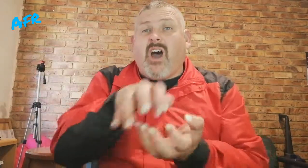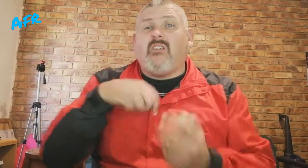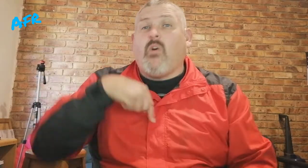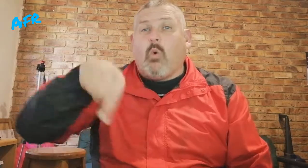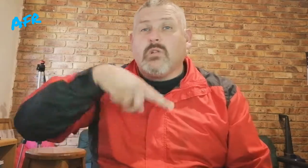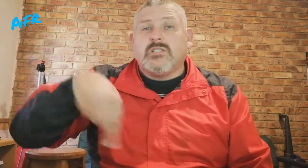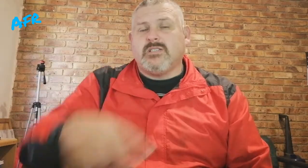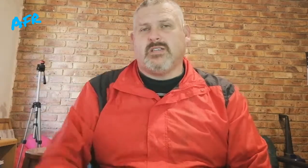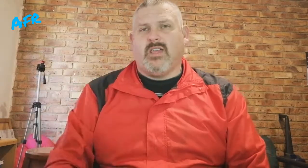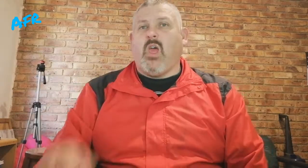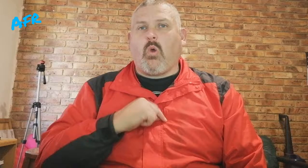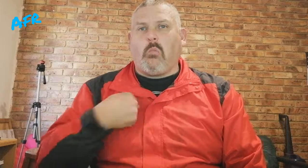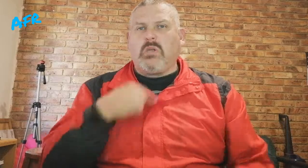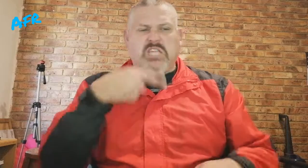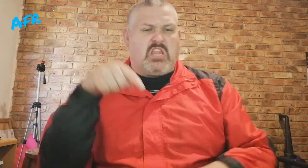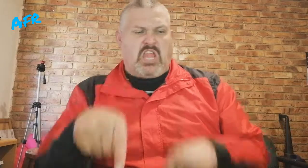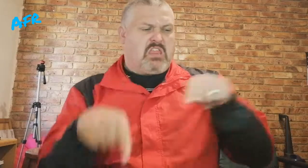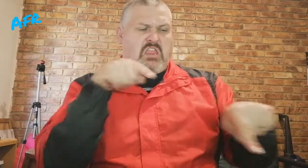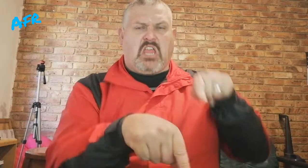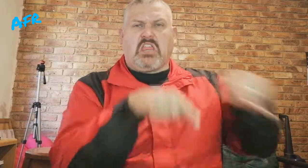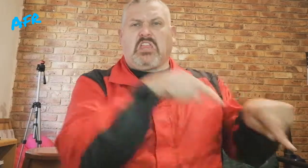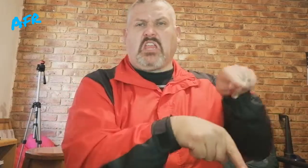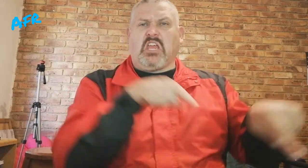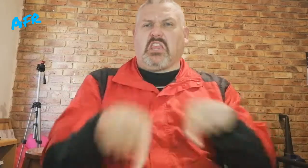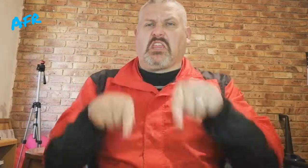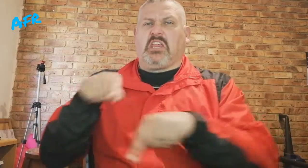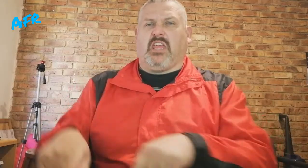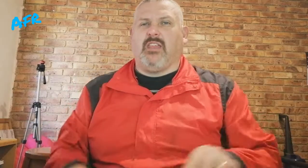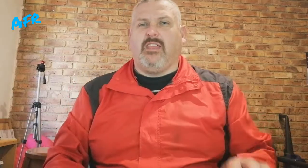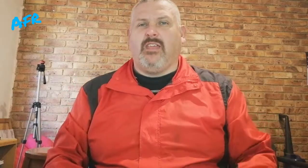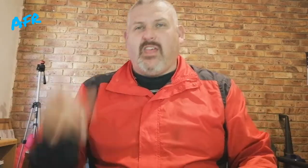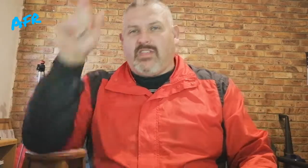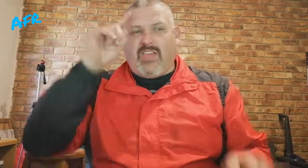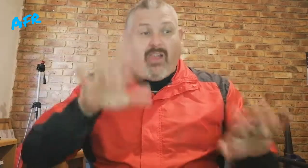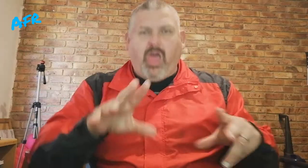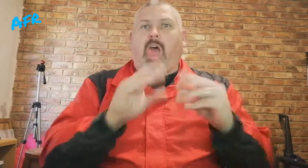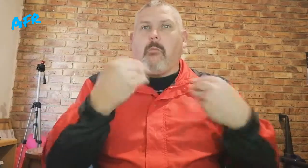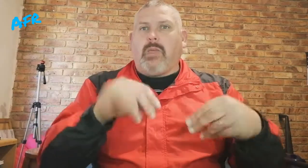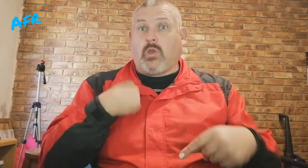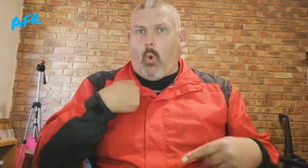lach vir ons. Ek kom ons sê dit. Bybel, hou bees vir